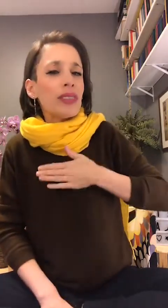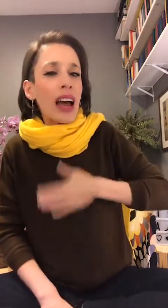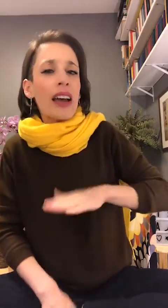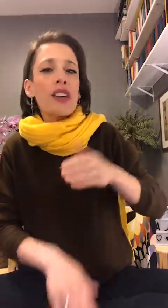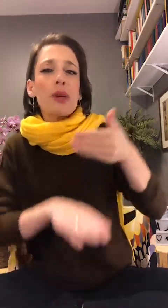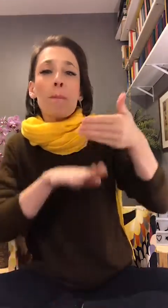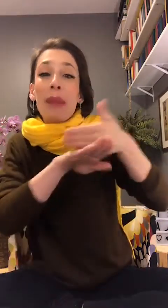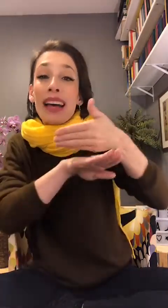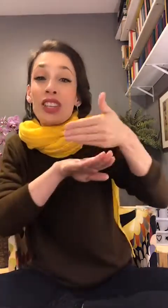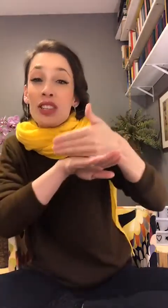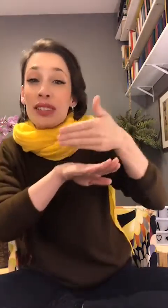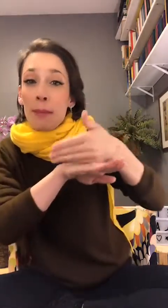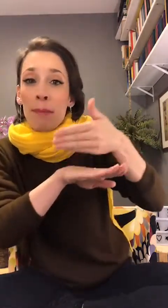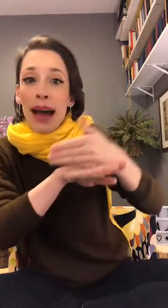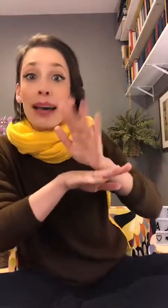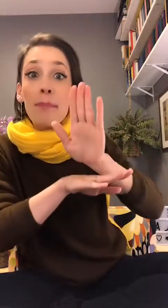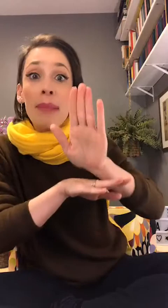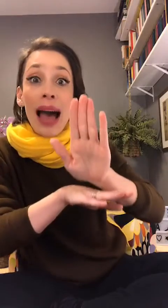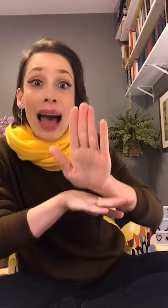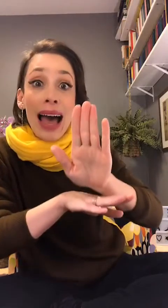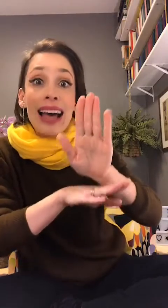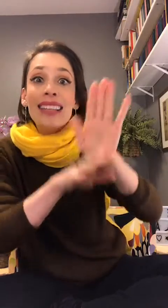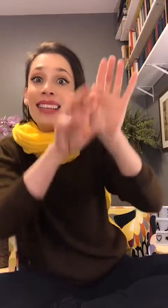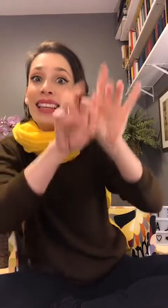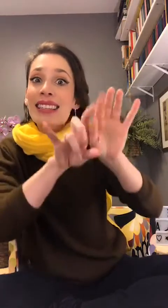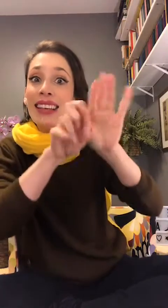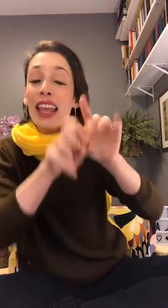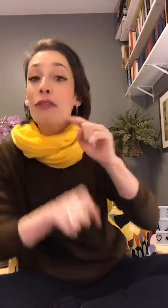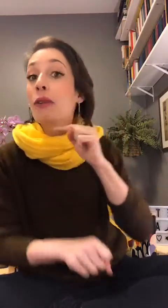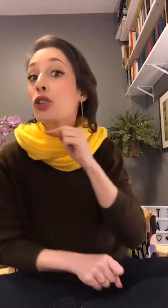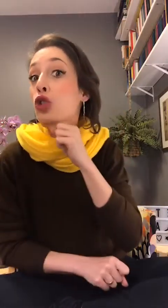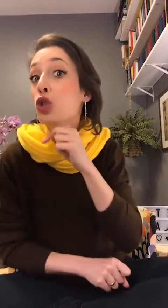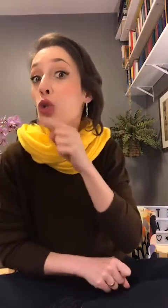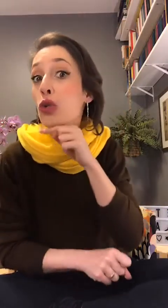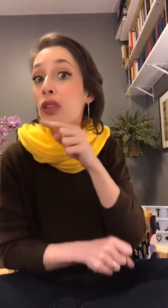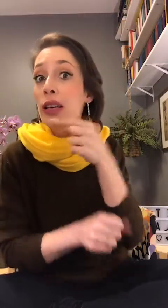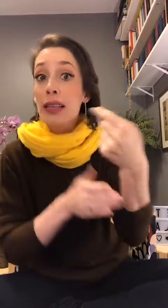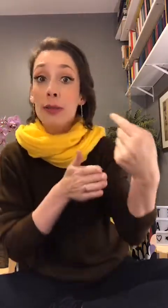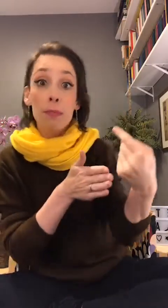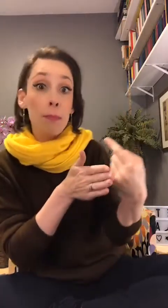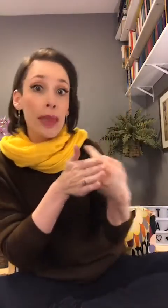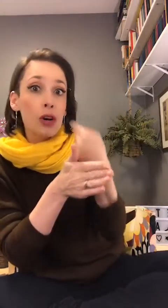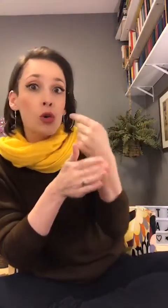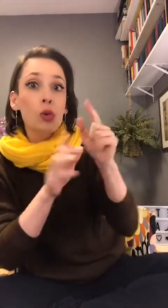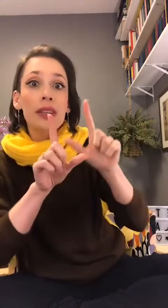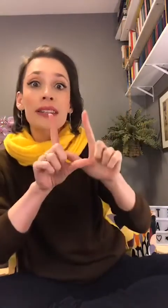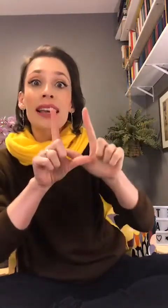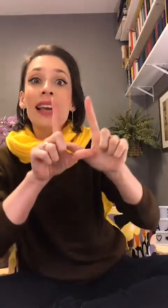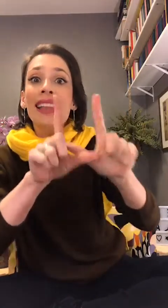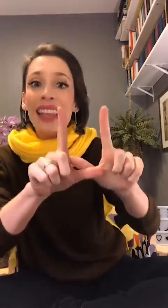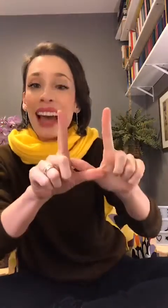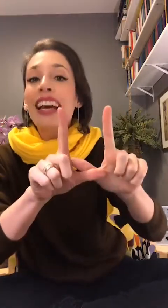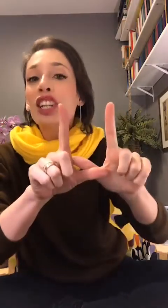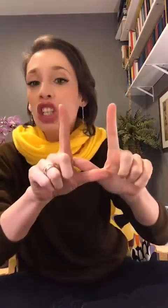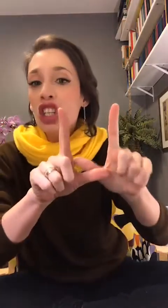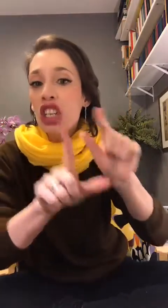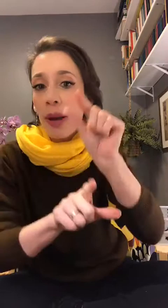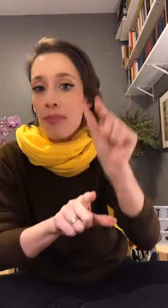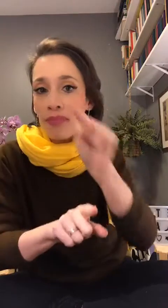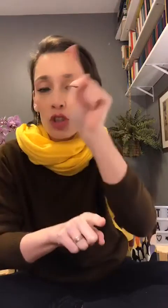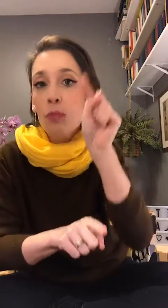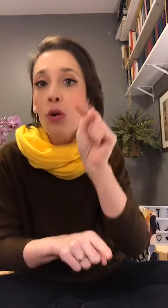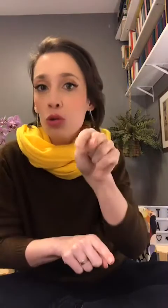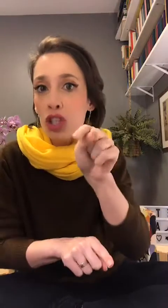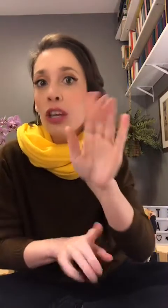à vontade em participar, mas escrevam as dúvidas, as perguntas na